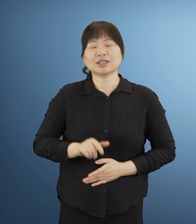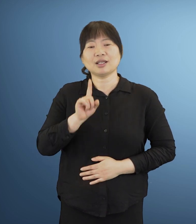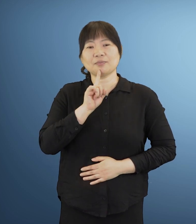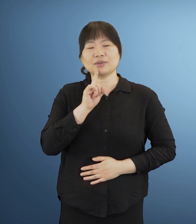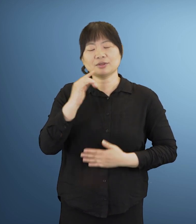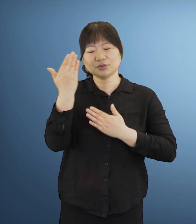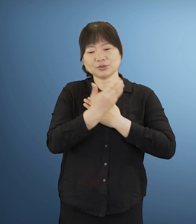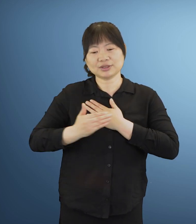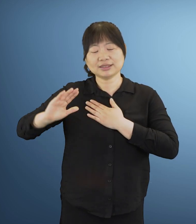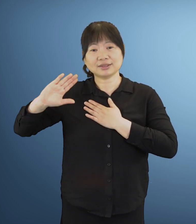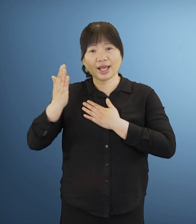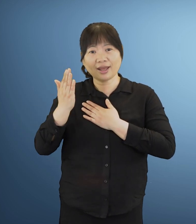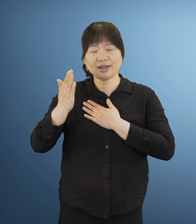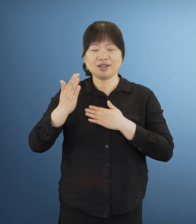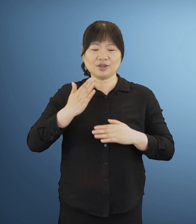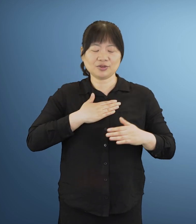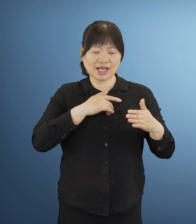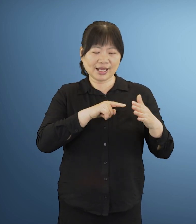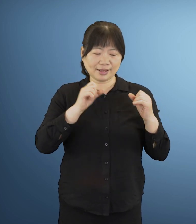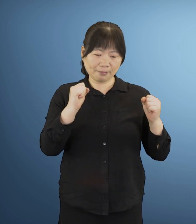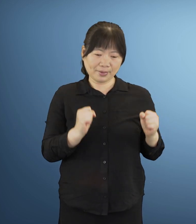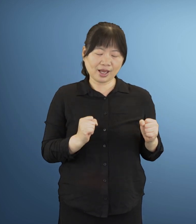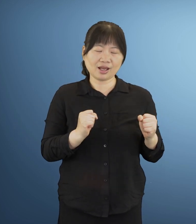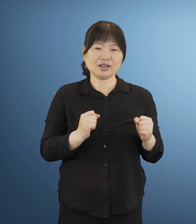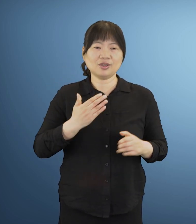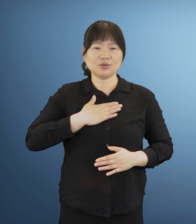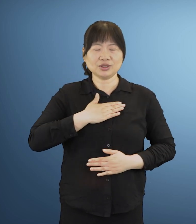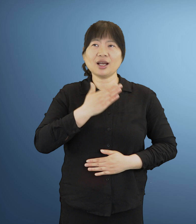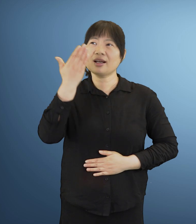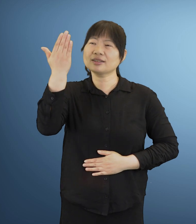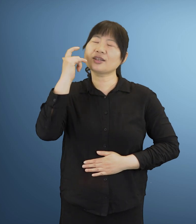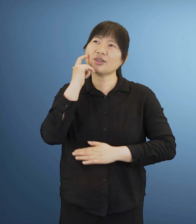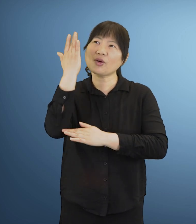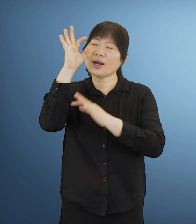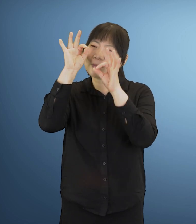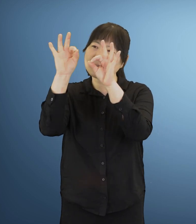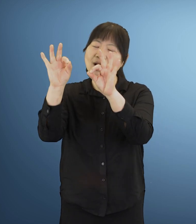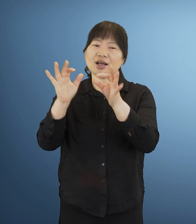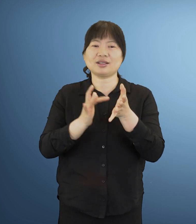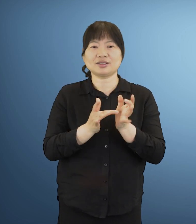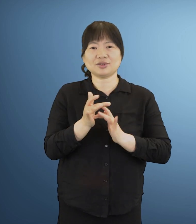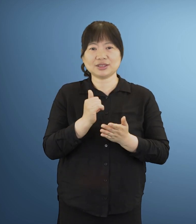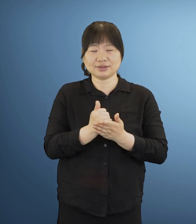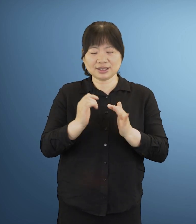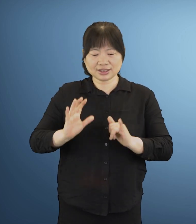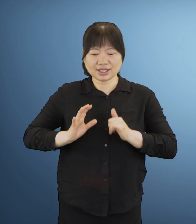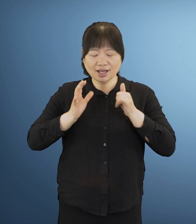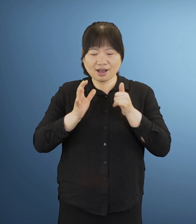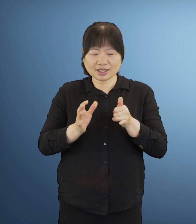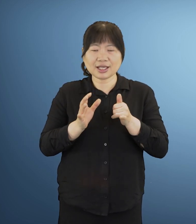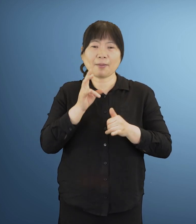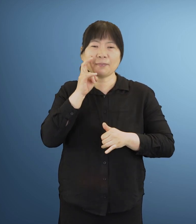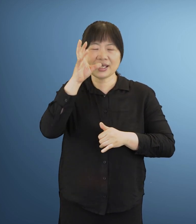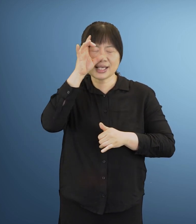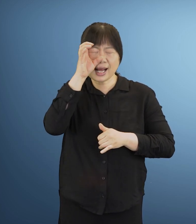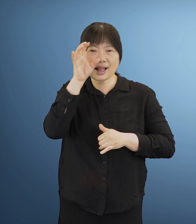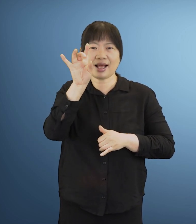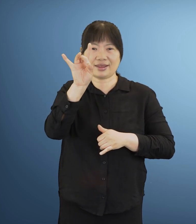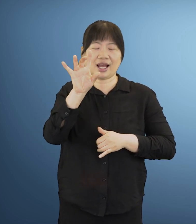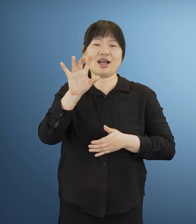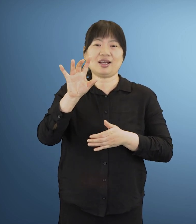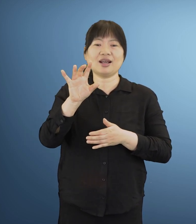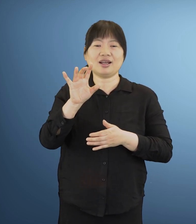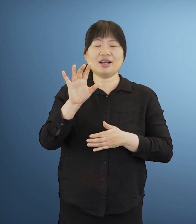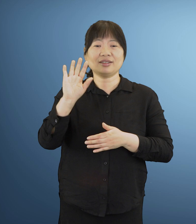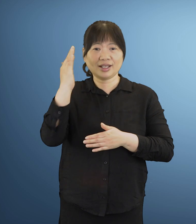말씀이 육신이 되어 우리 가운데 거하시며 우리가 그의 영광을 보니. 예수님도 이 땅에 미랄로 오셨어요.